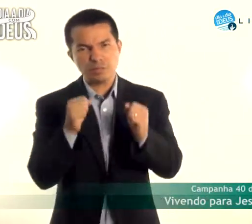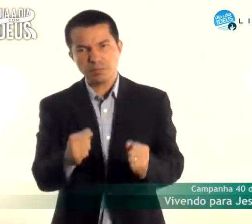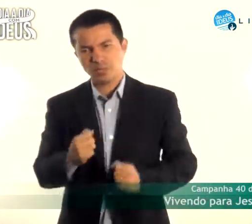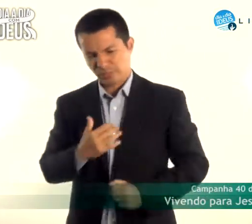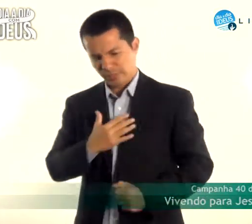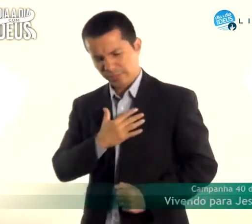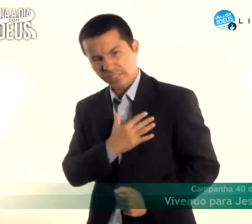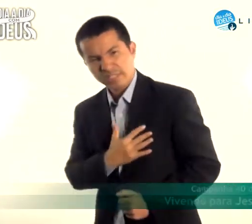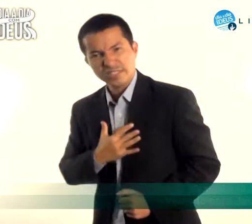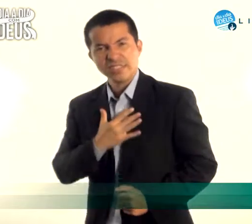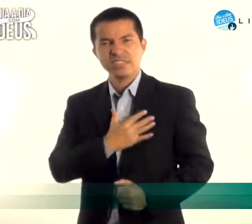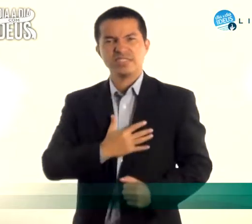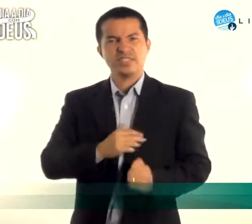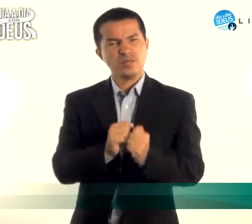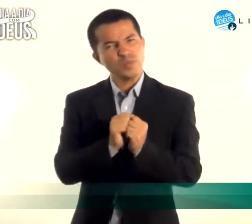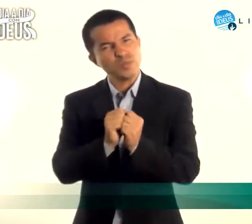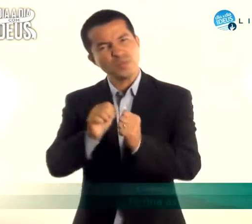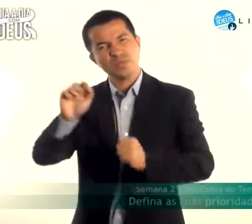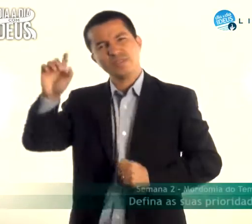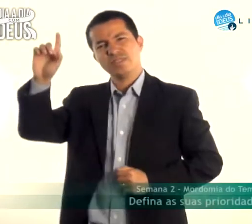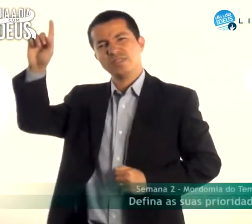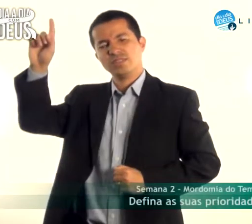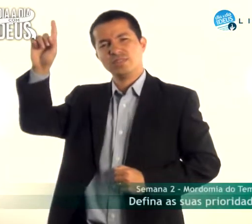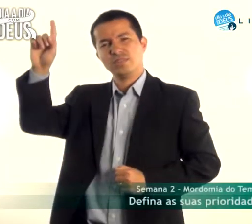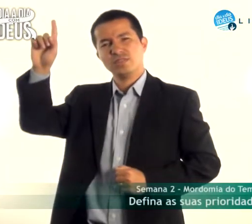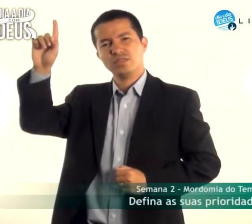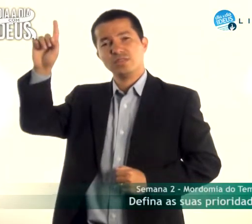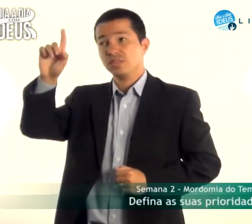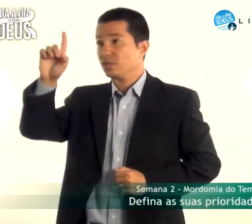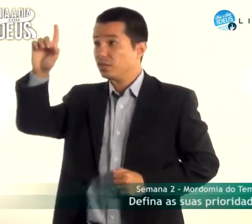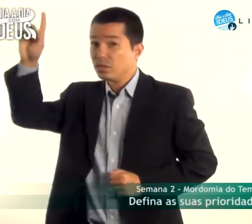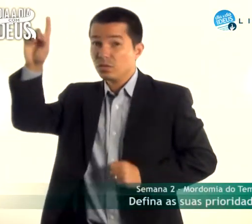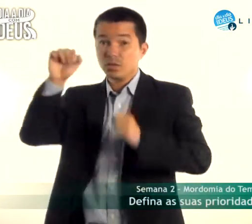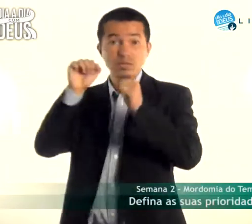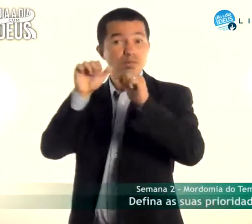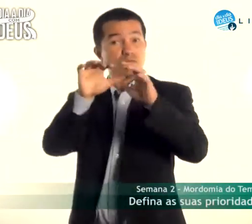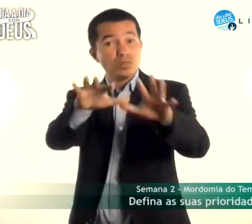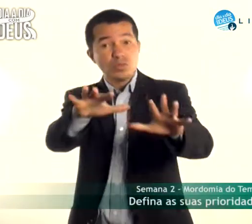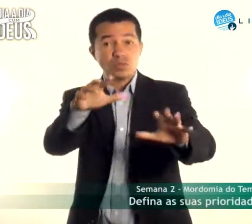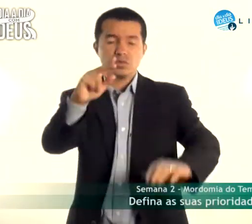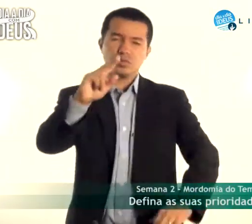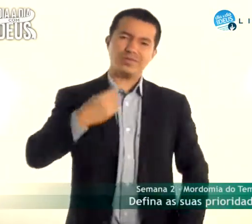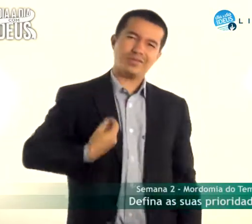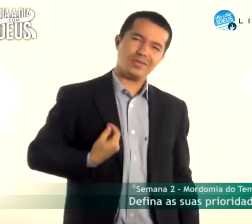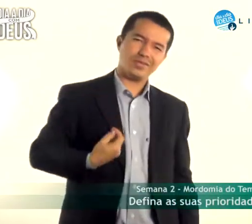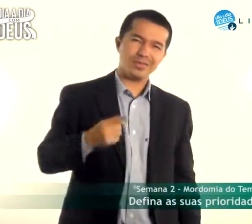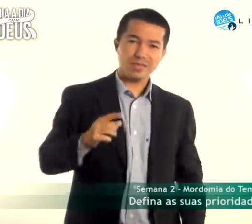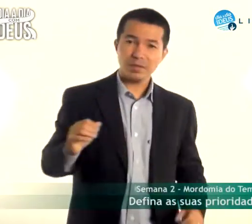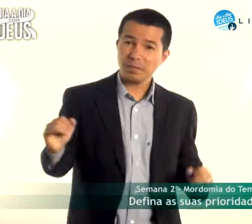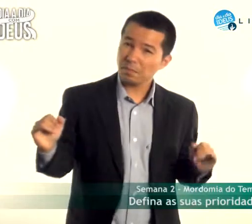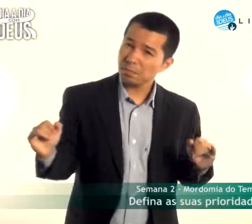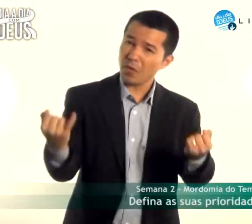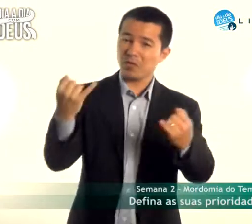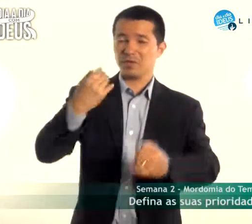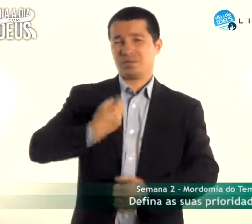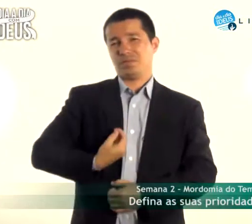maravilhosa, especial, que Ele tem para você, preparada para você. Aproveita a vida, viva